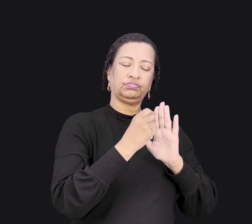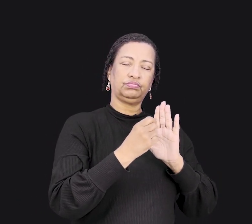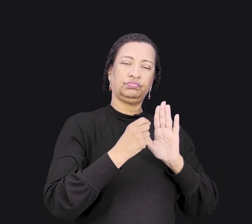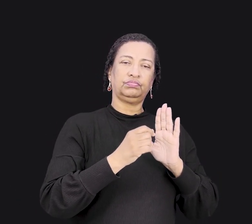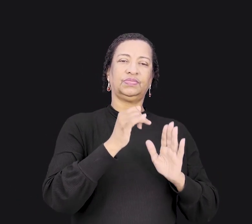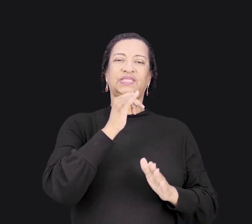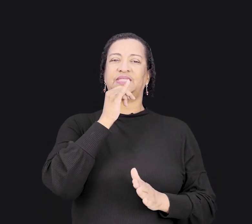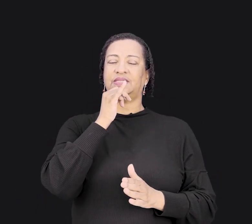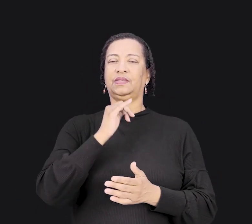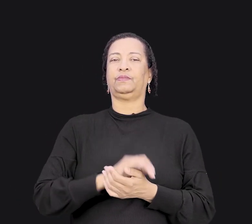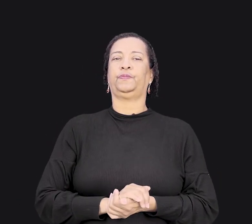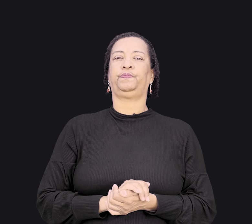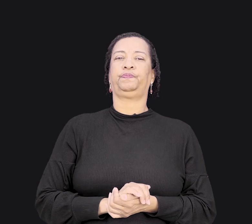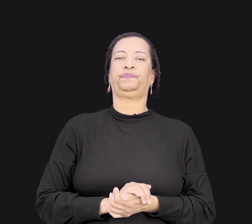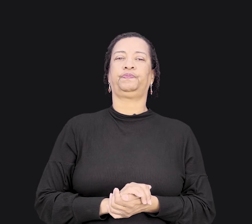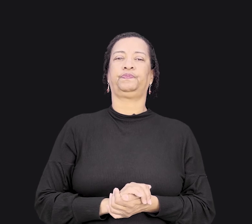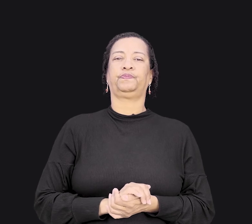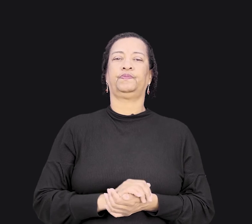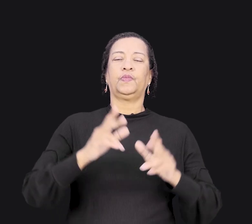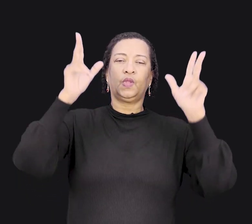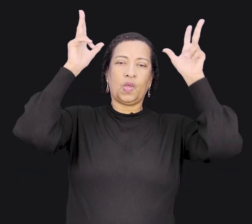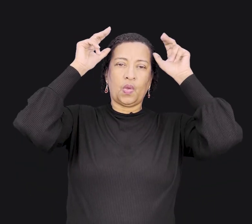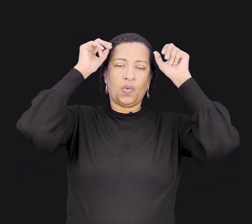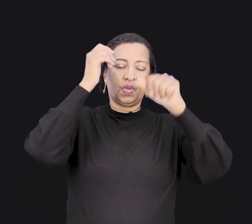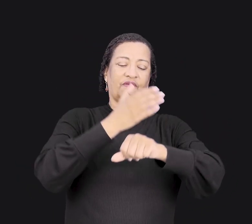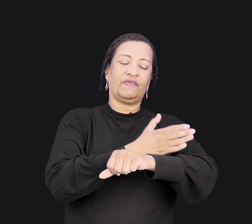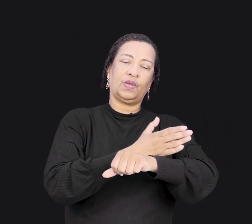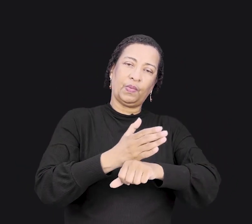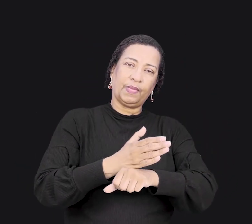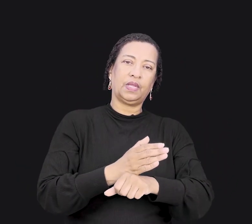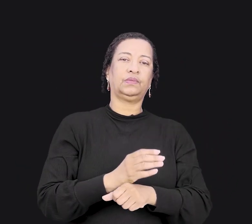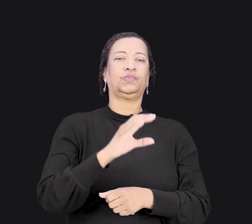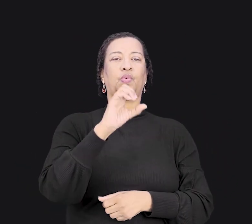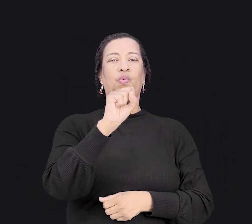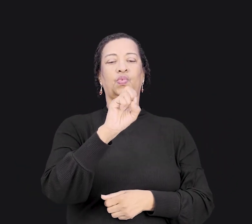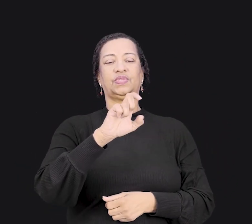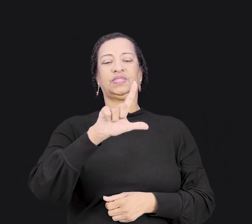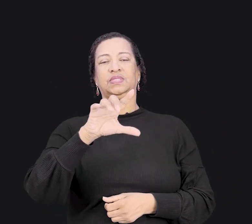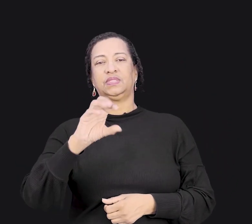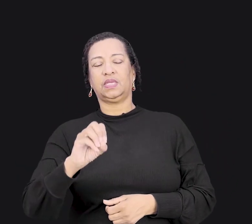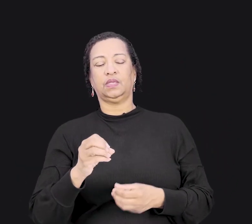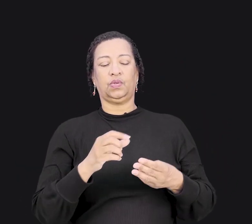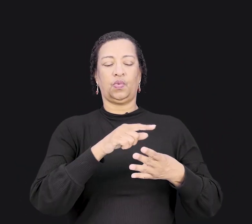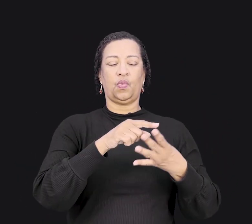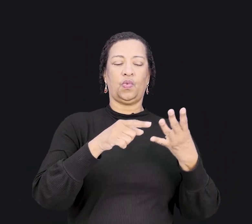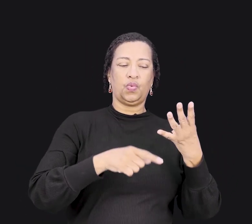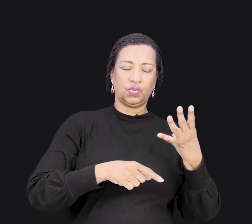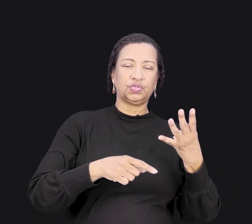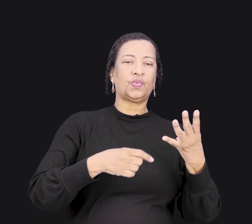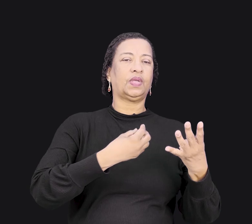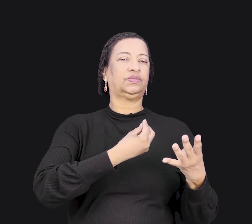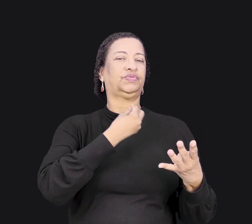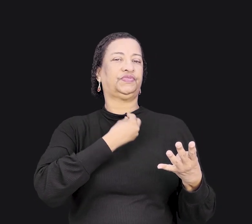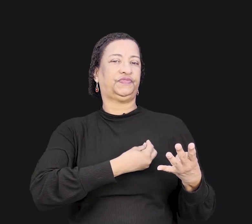exemplo, o cavalo branco, o selo, os 4 seres viventes, o mar de vidro, os